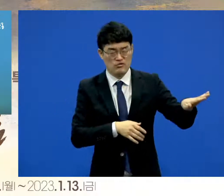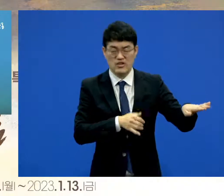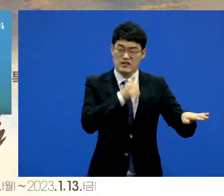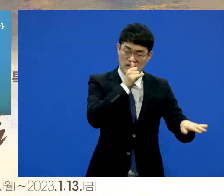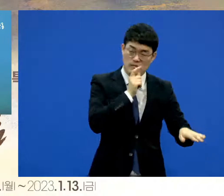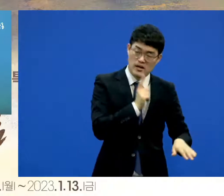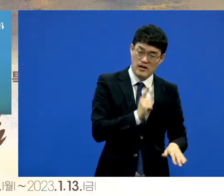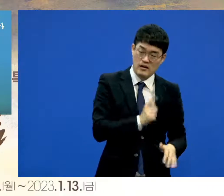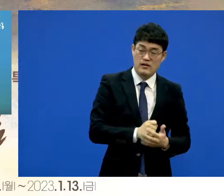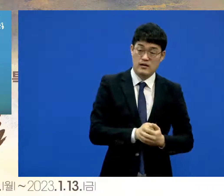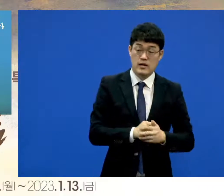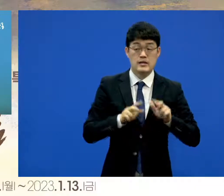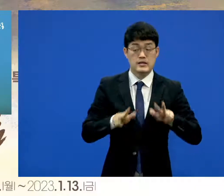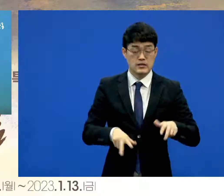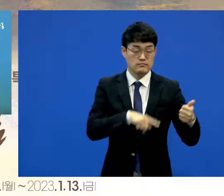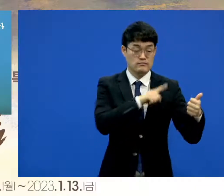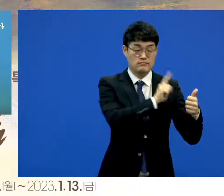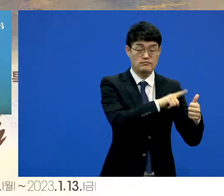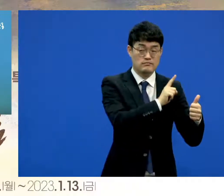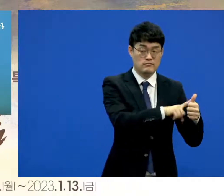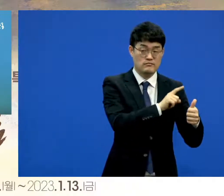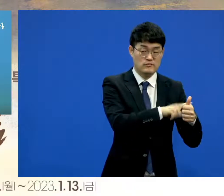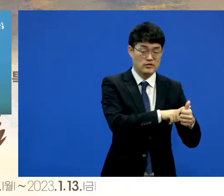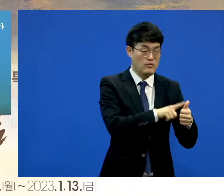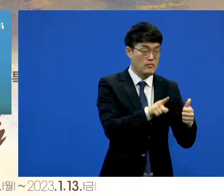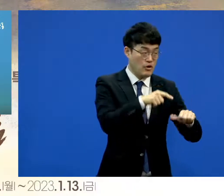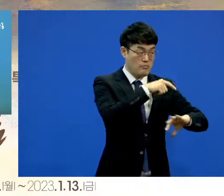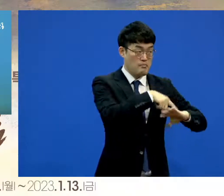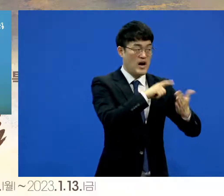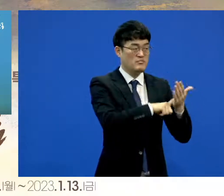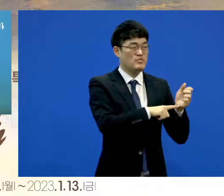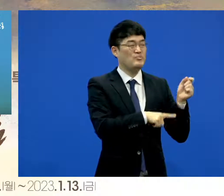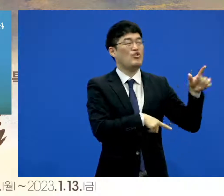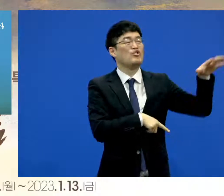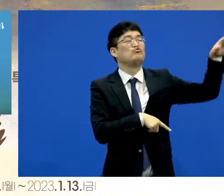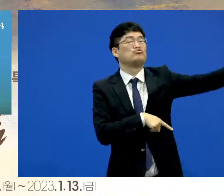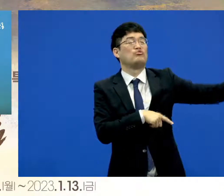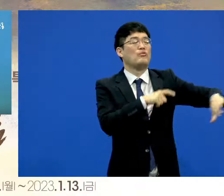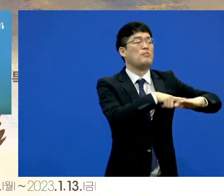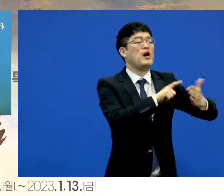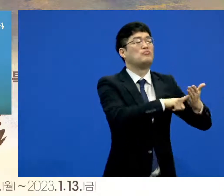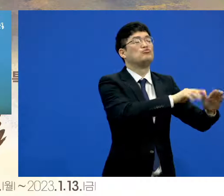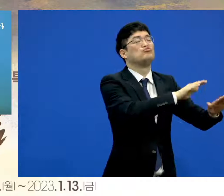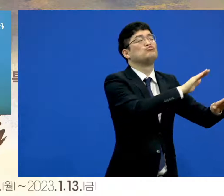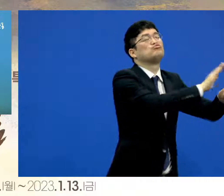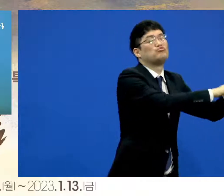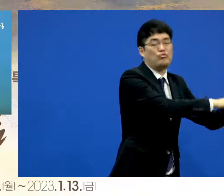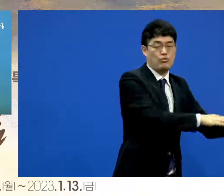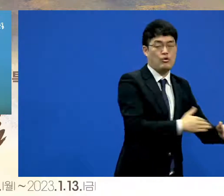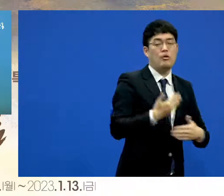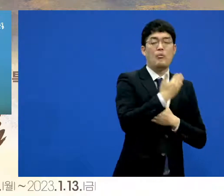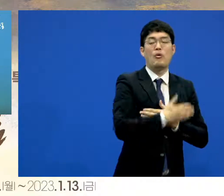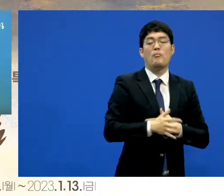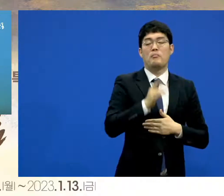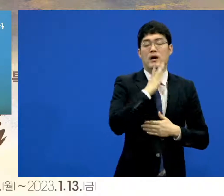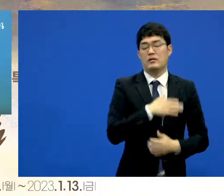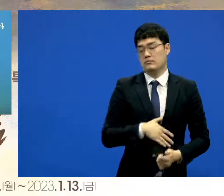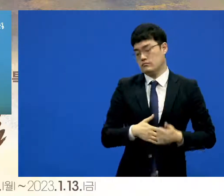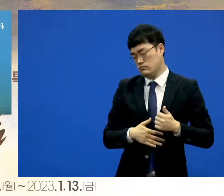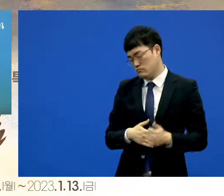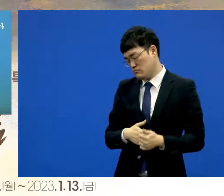준비가 된 것으로 보이지 않습니다. 진정한 귀향은 아버지로부터 떠난 인간이 아버지에게로 돌아가는